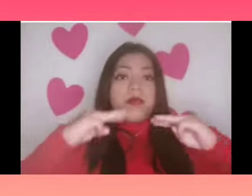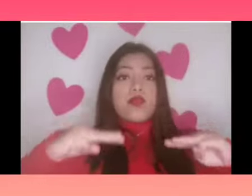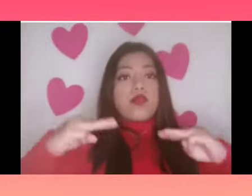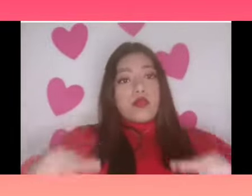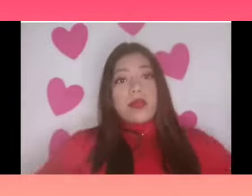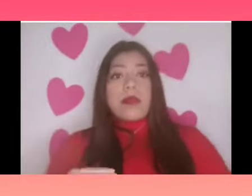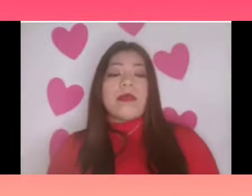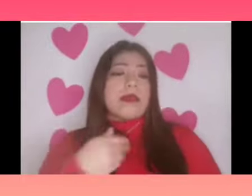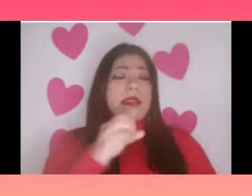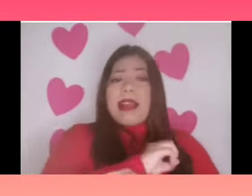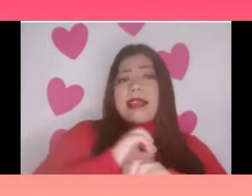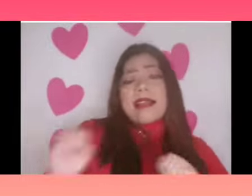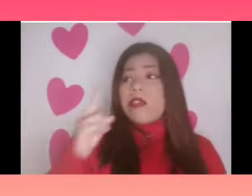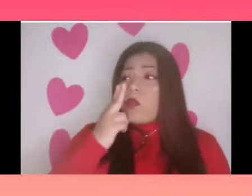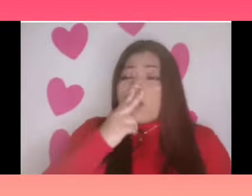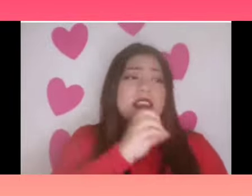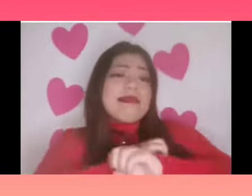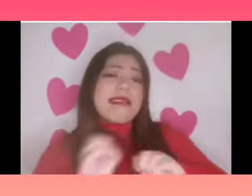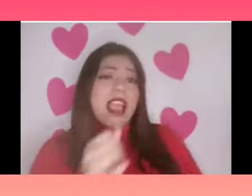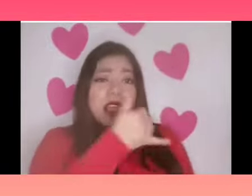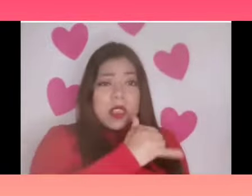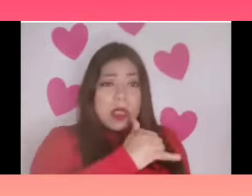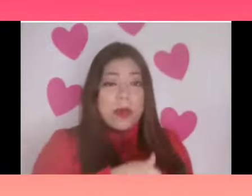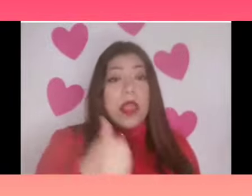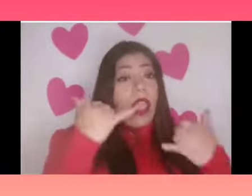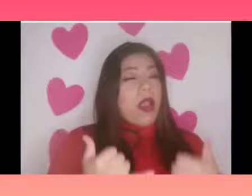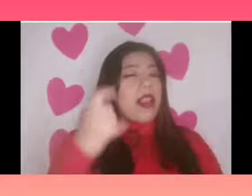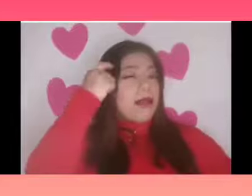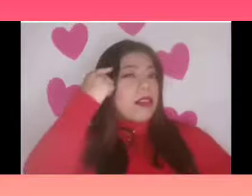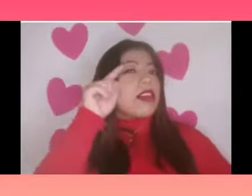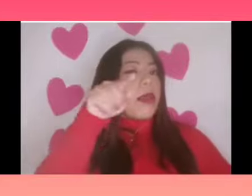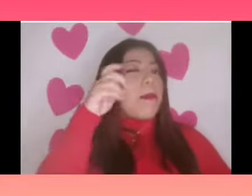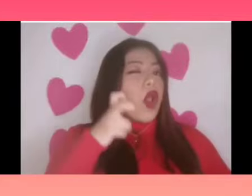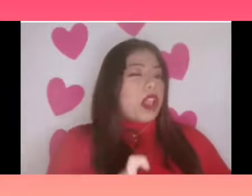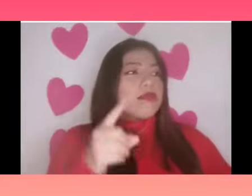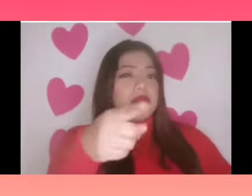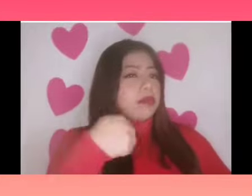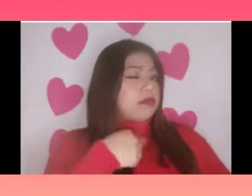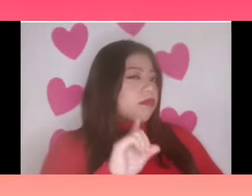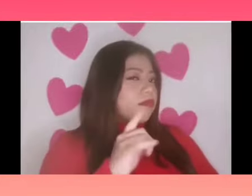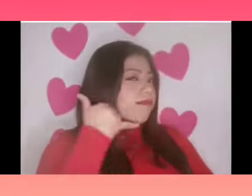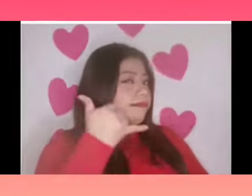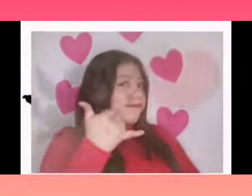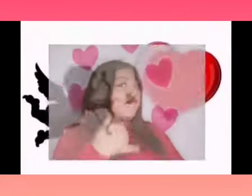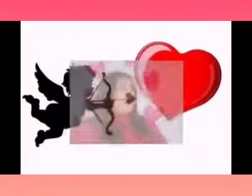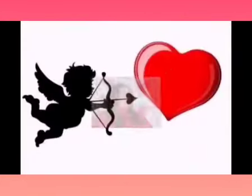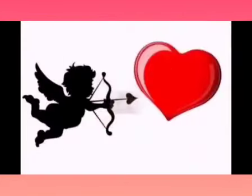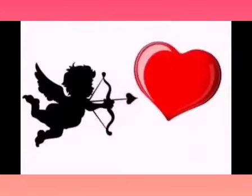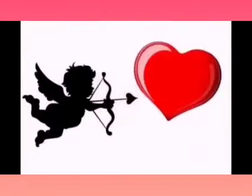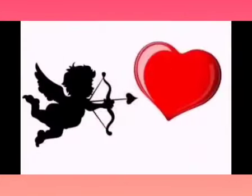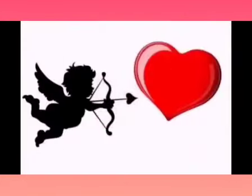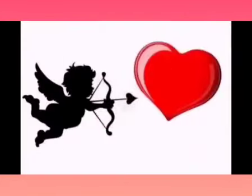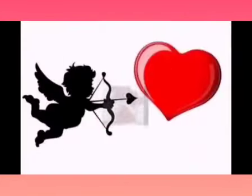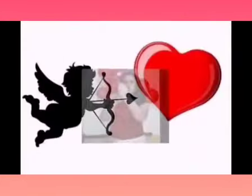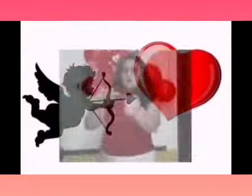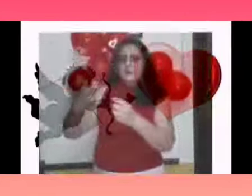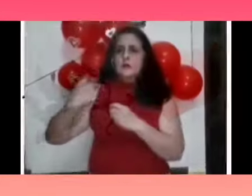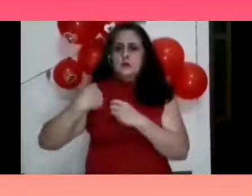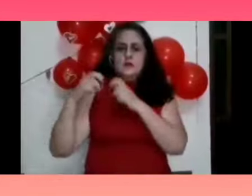lasañas Ya no fumo, ya no tomo, ya aprendí a atender la cama Y ahora pienso que es por eso que tú a mí ya no me llamas Oye Cupido,